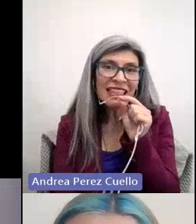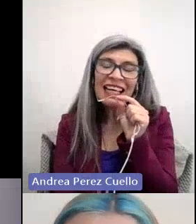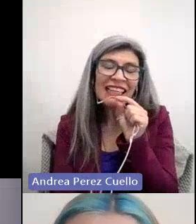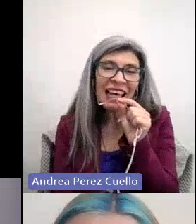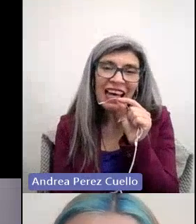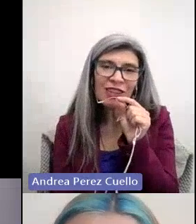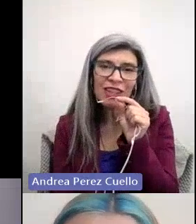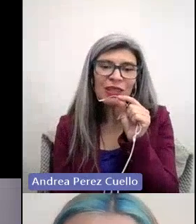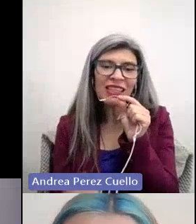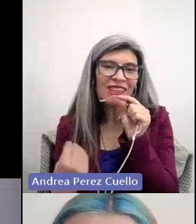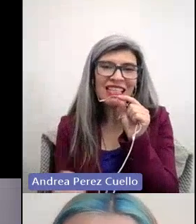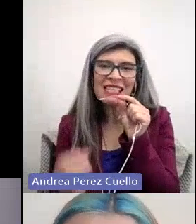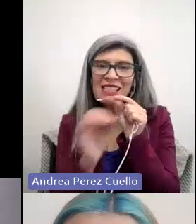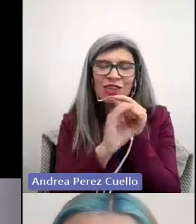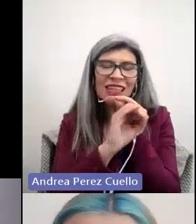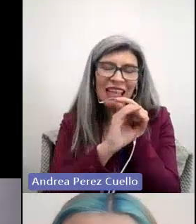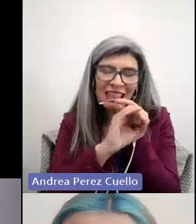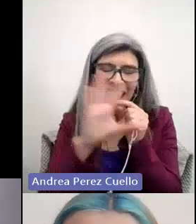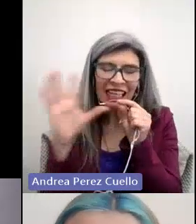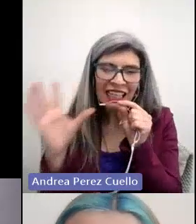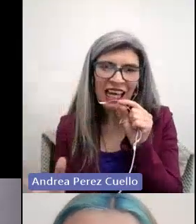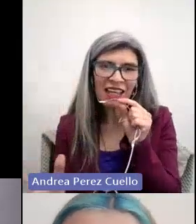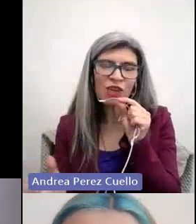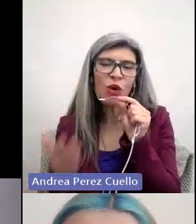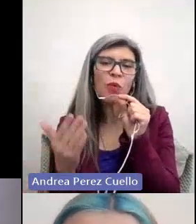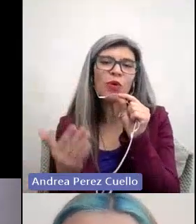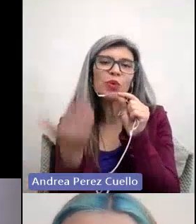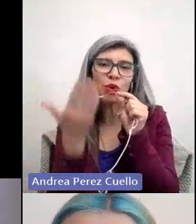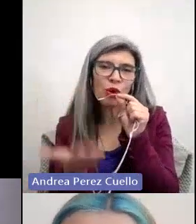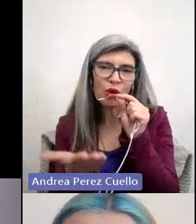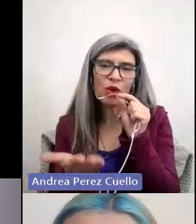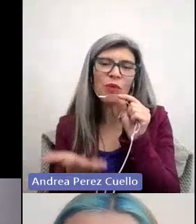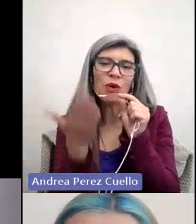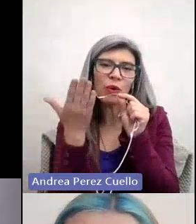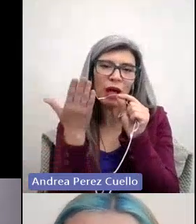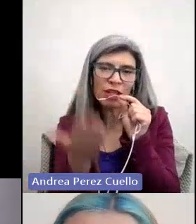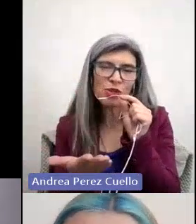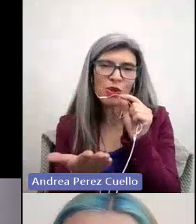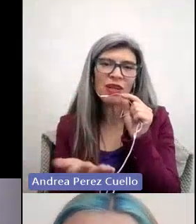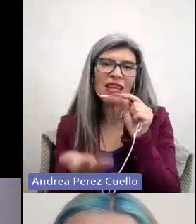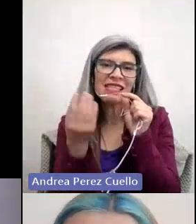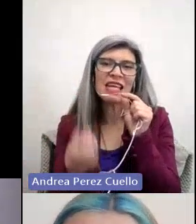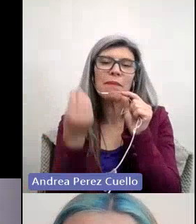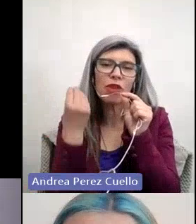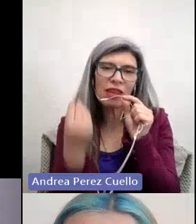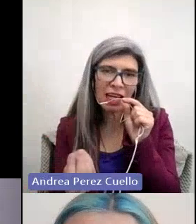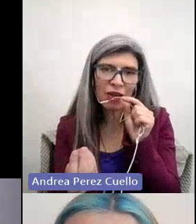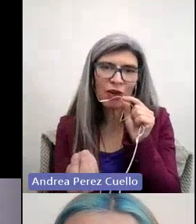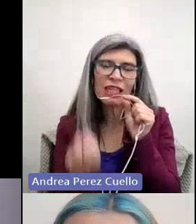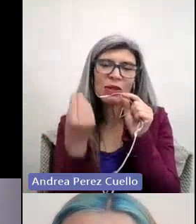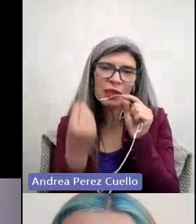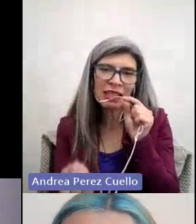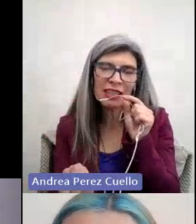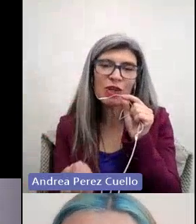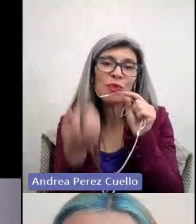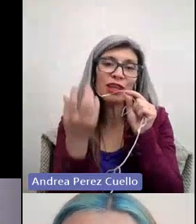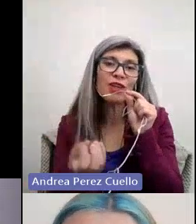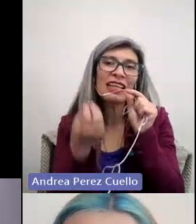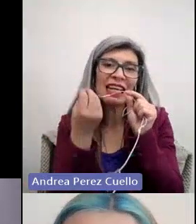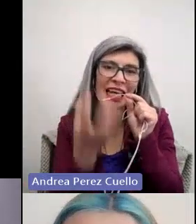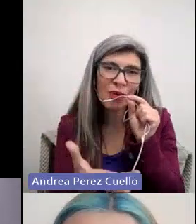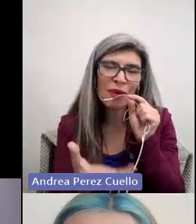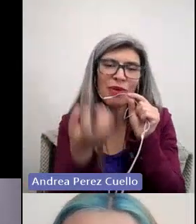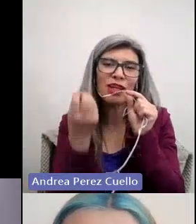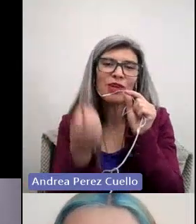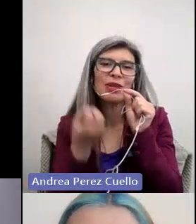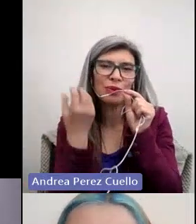Primero, rescatar lo que tú estableces con tanta claridad como tu rol como educadora sorda es ser modelo lingüístico, modelo